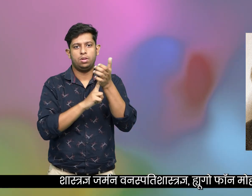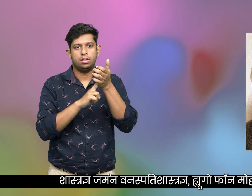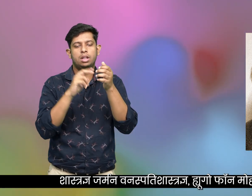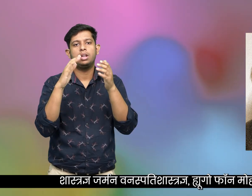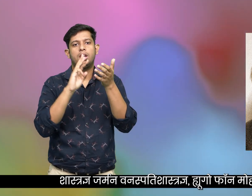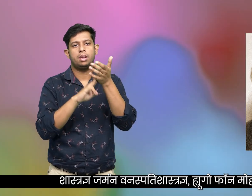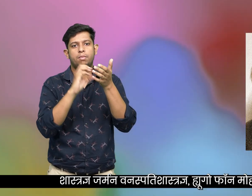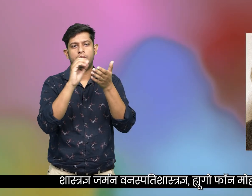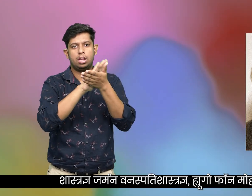1837.